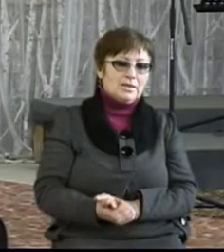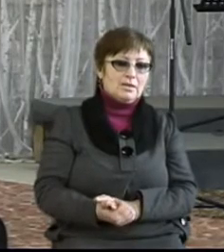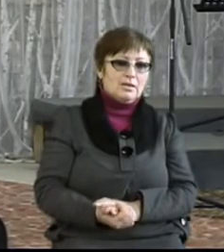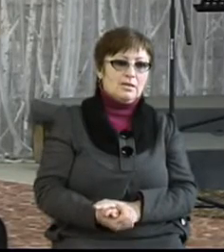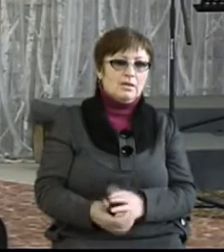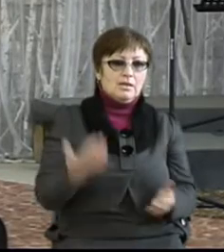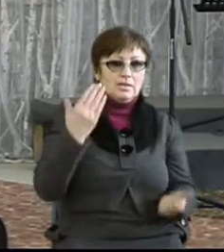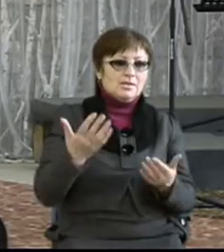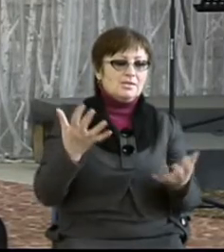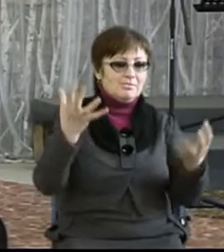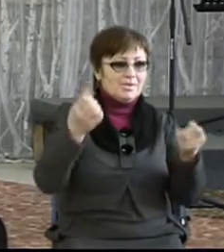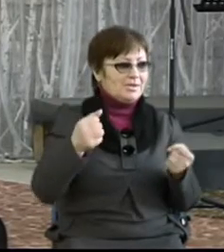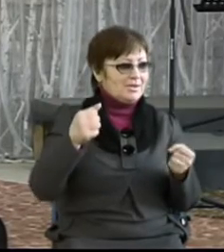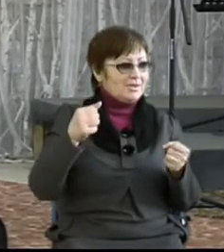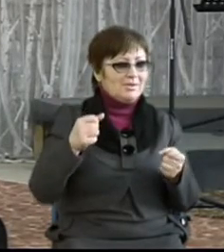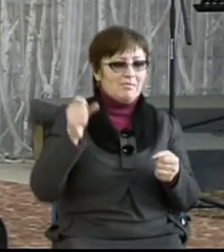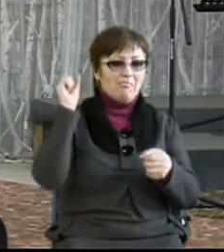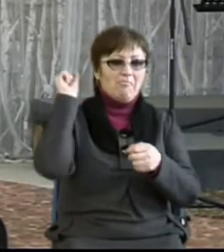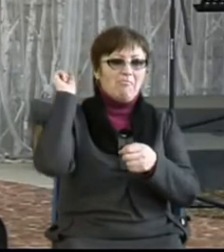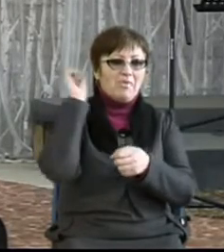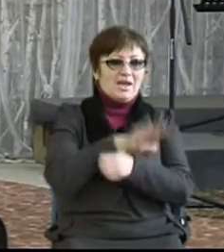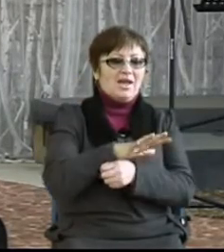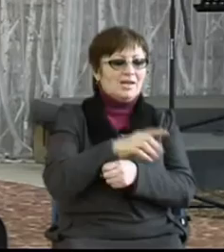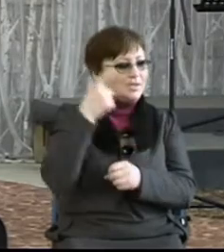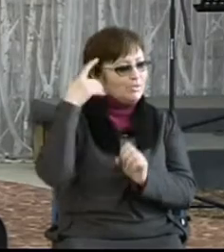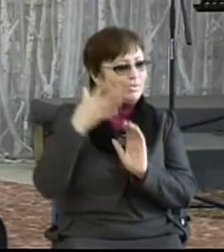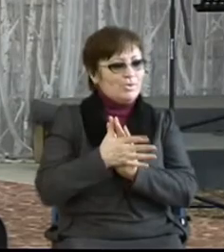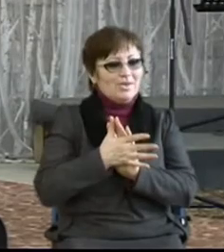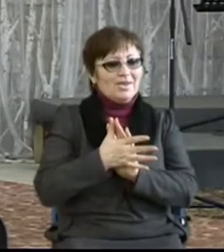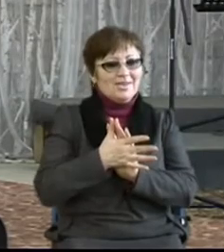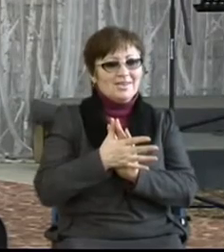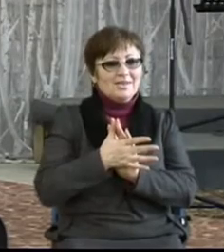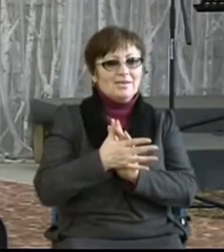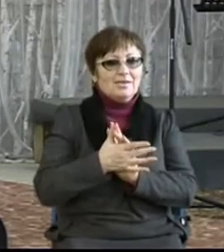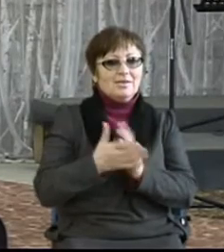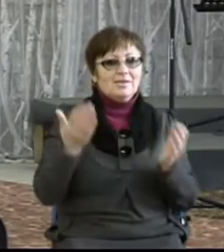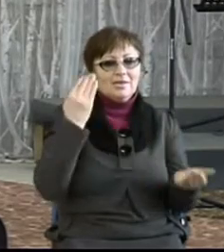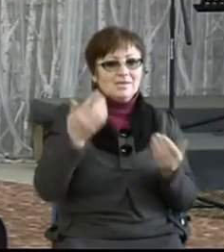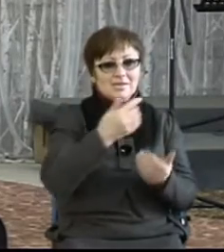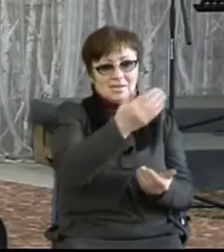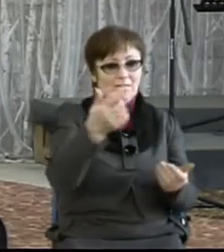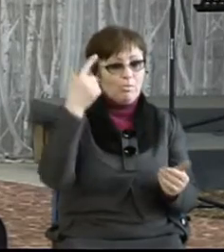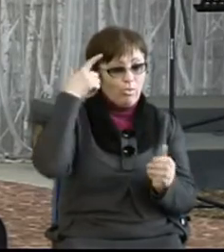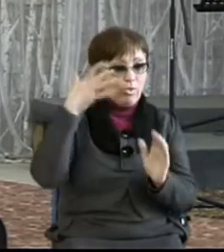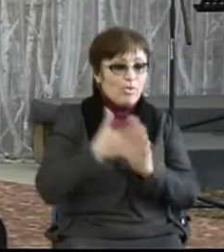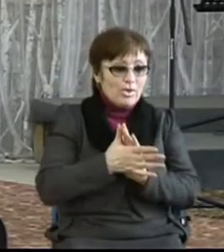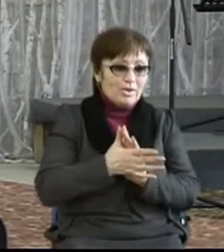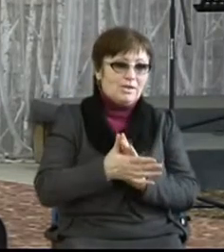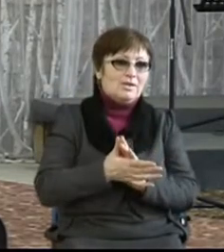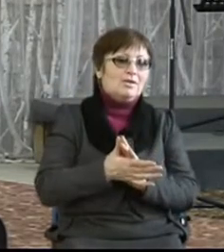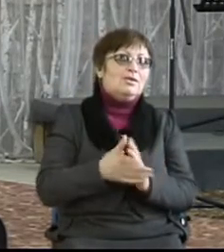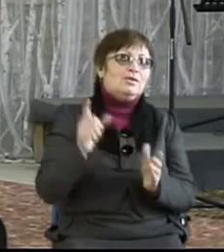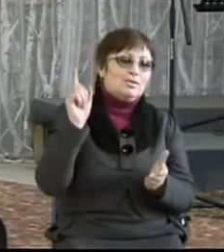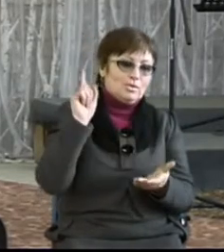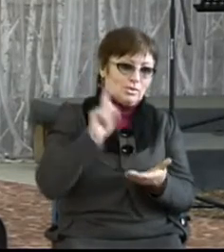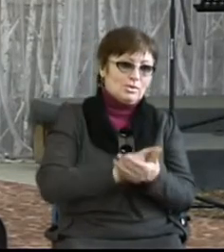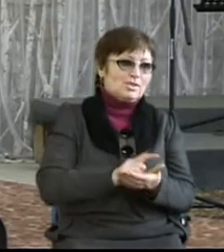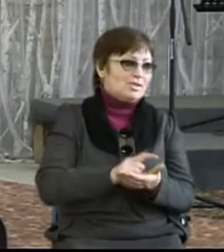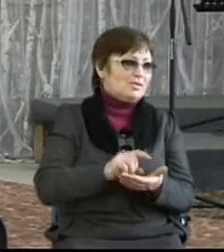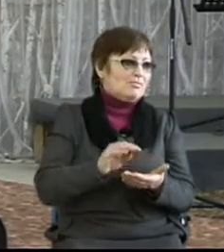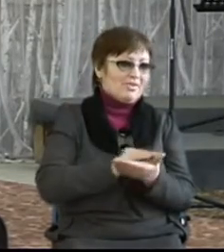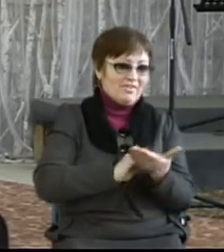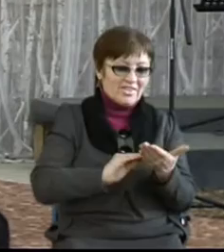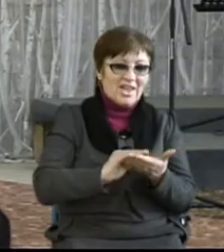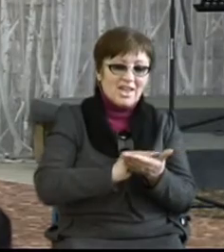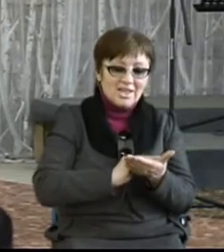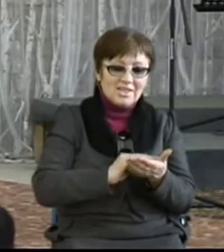так, принял приказание, так, приказ там понял и так далее. Говорит, если ты понял, ты должен его повторить точно так же. То есть,